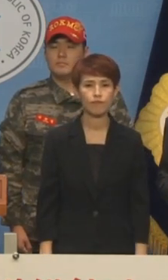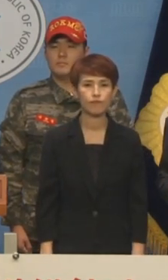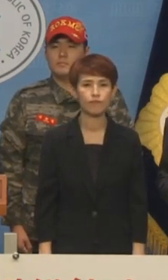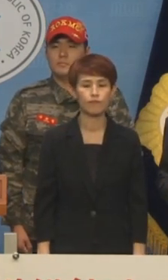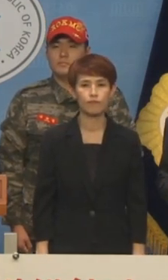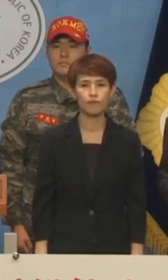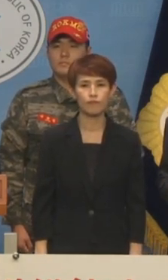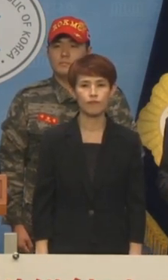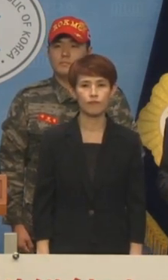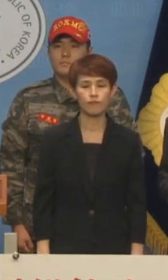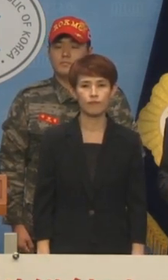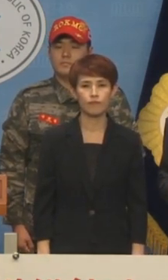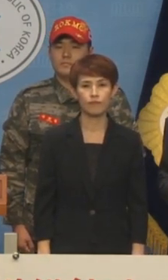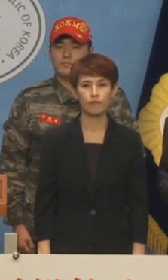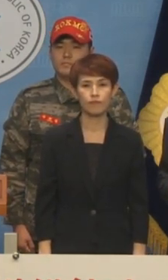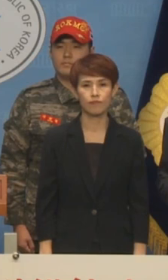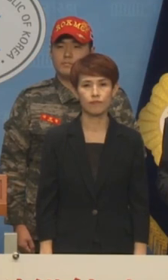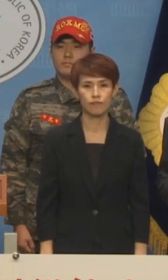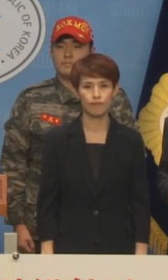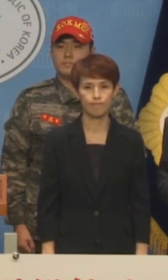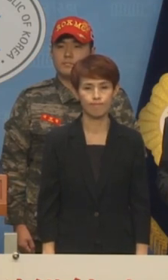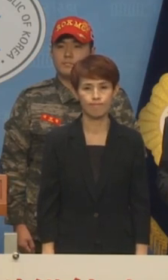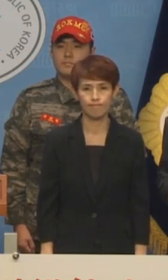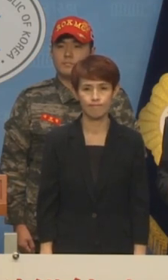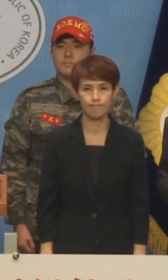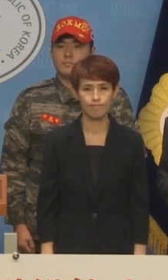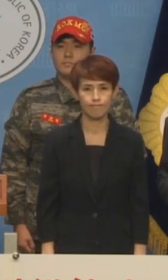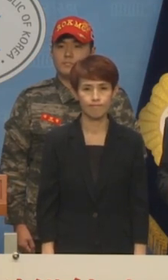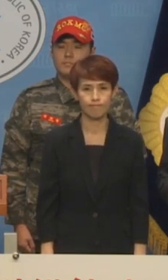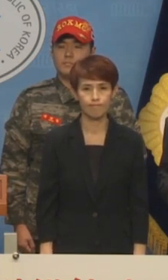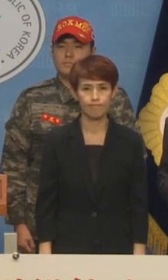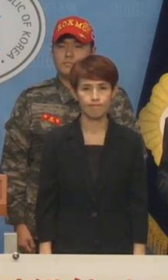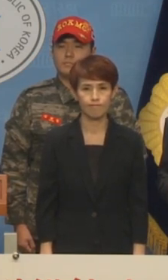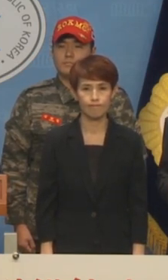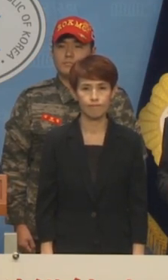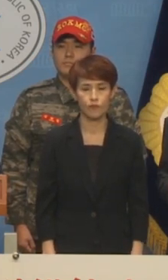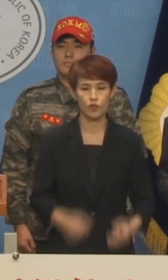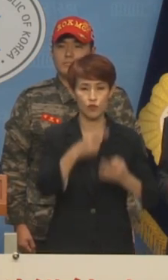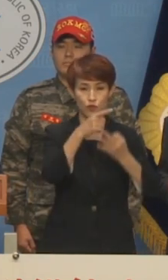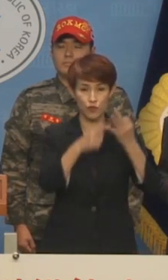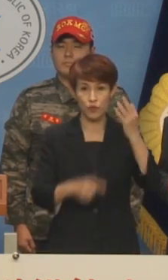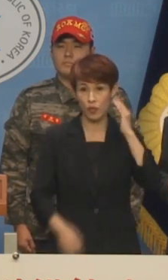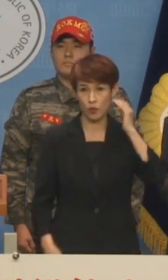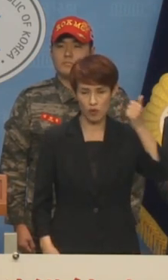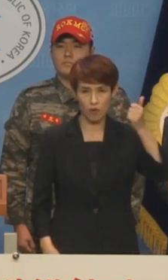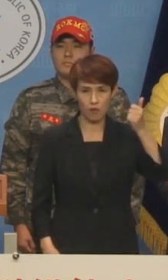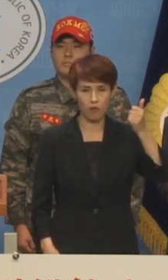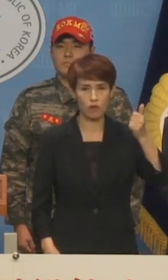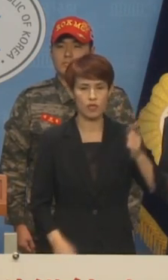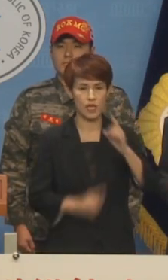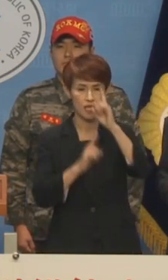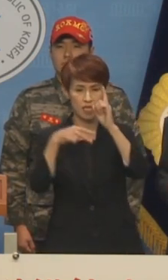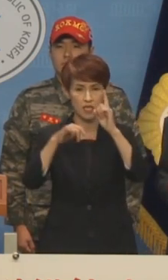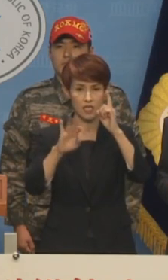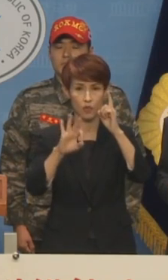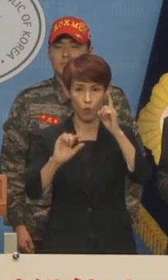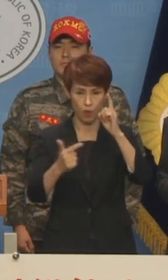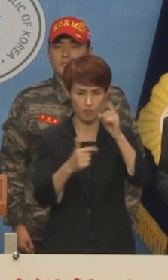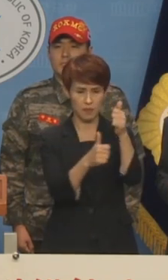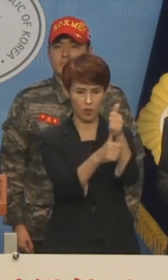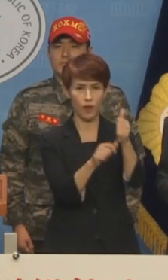질의응답을 가지고 마치도록 하겠습니다. 그럼 먼저 윤석열 대통령 이시원 공직기강 비서관에